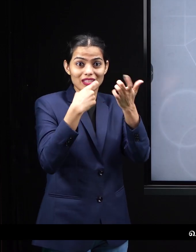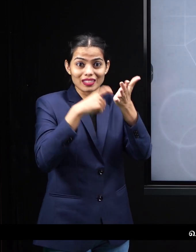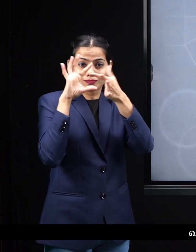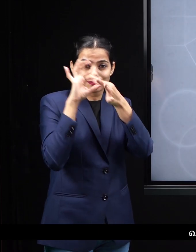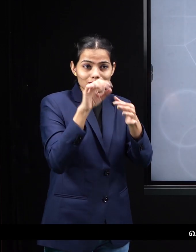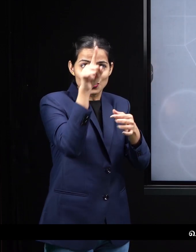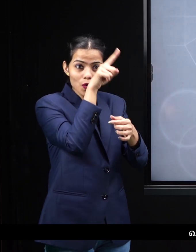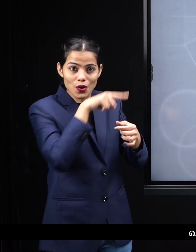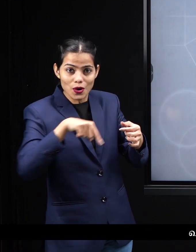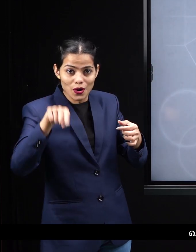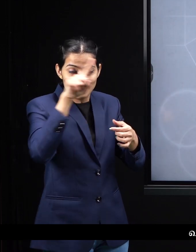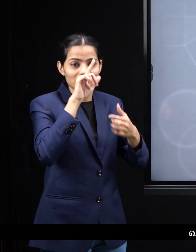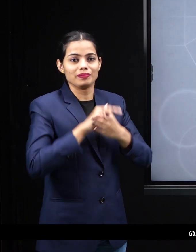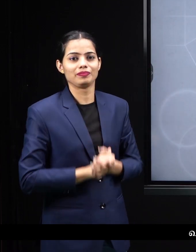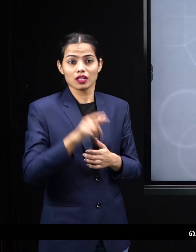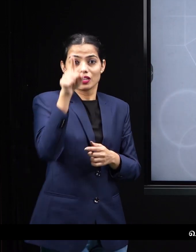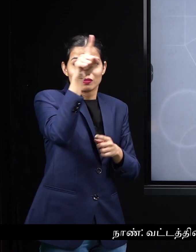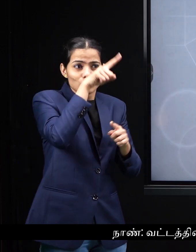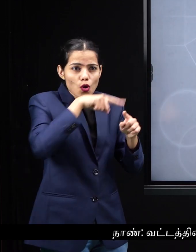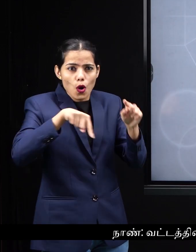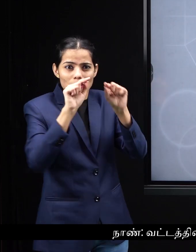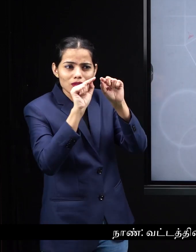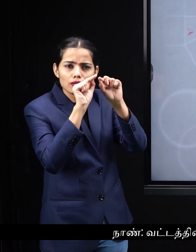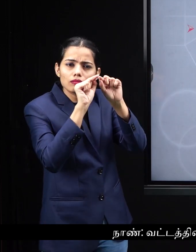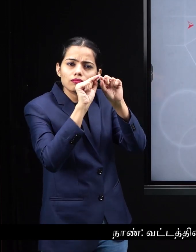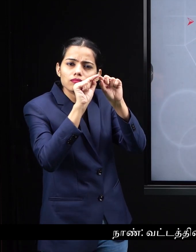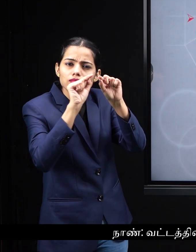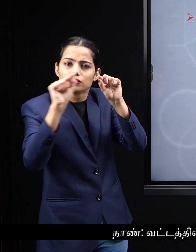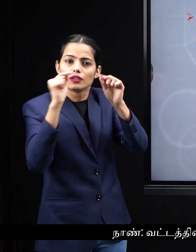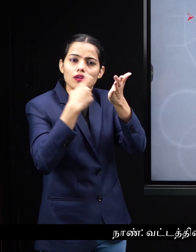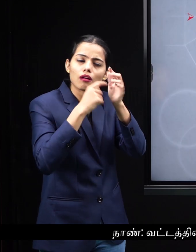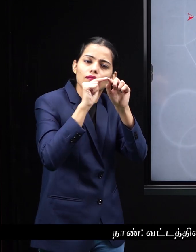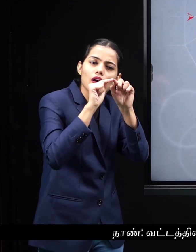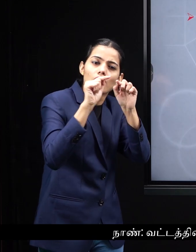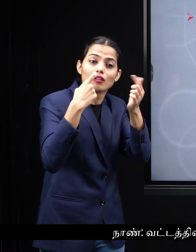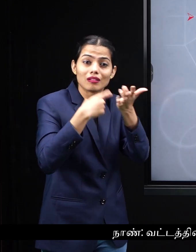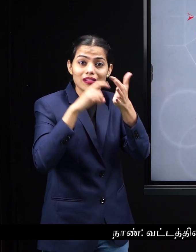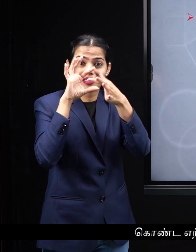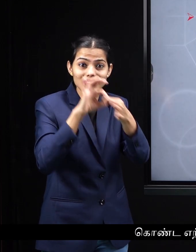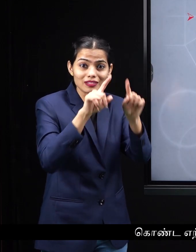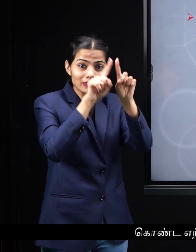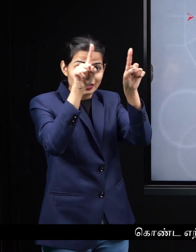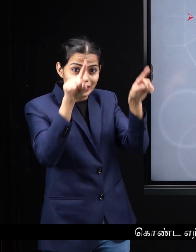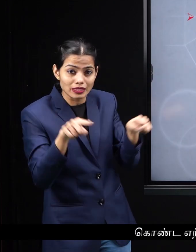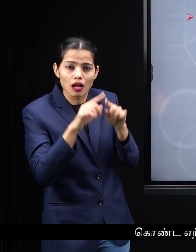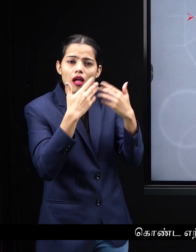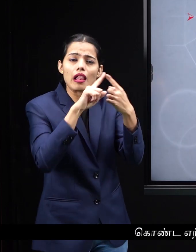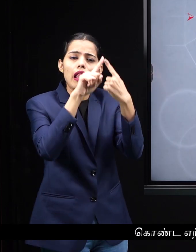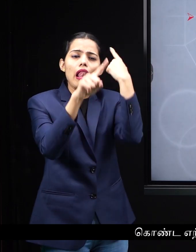வட்டம் தொடர்பான விதிமுறைகள். வட்டத்தின் எல்லையில் வரும் இரு முனைப்புள்ளிகளையும் கொண்ட எந்த நேர்க்கோட்டு பகுதியும்